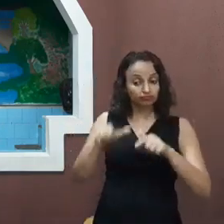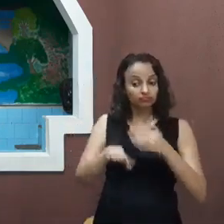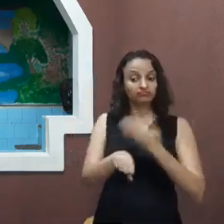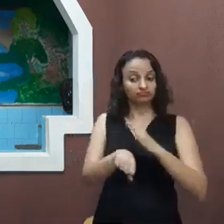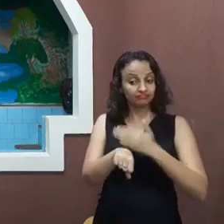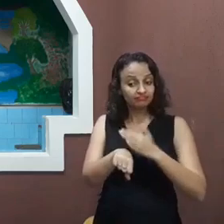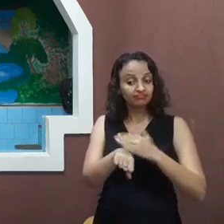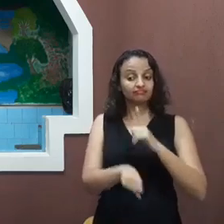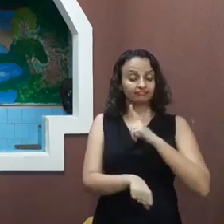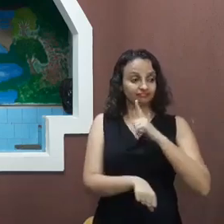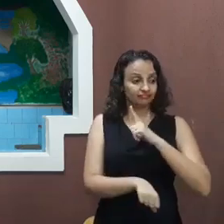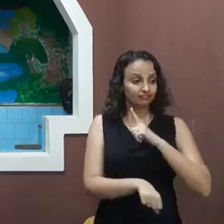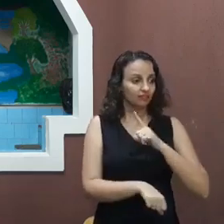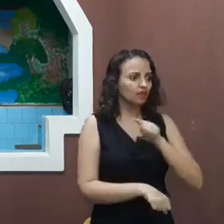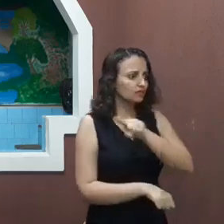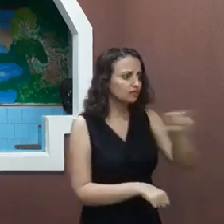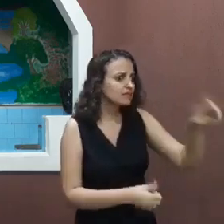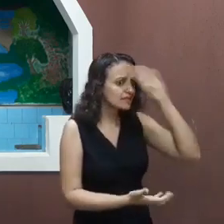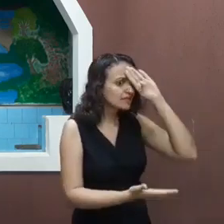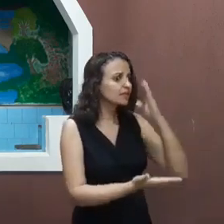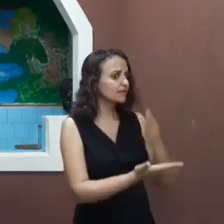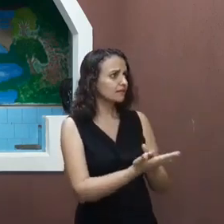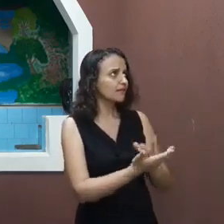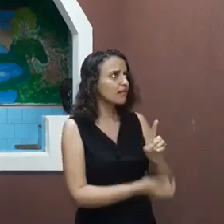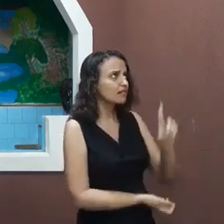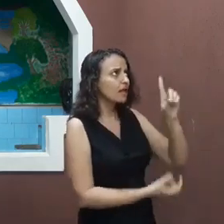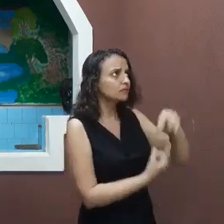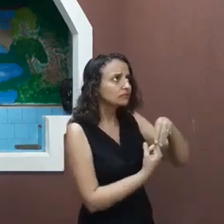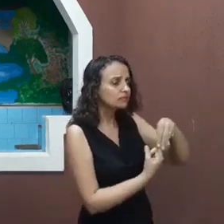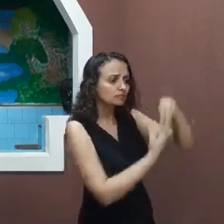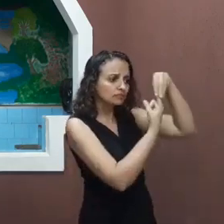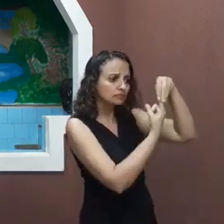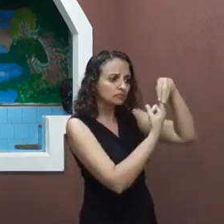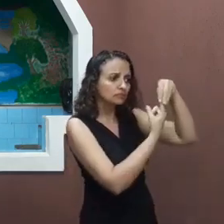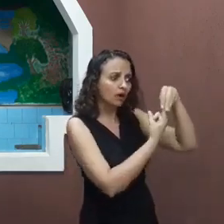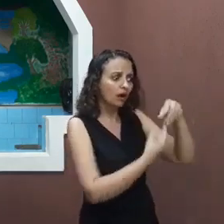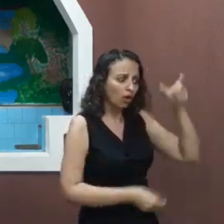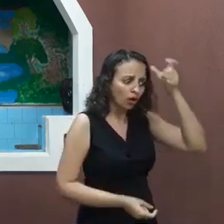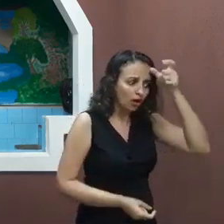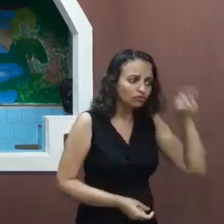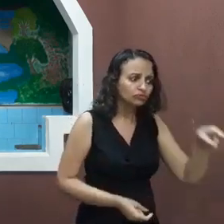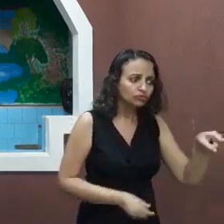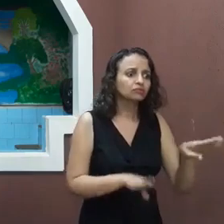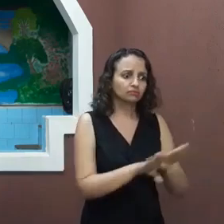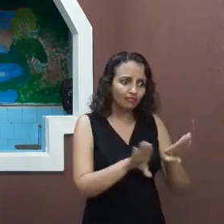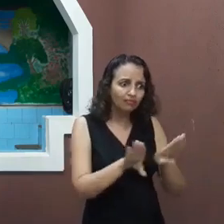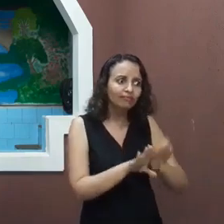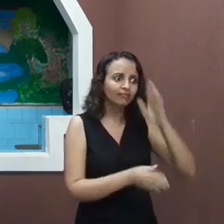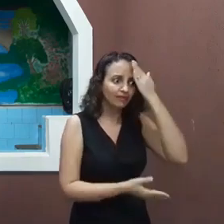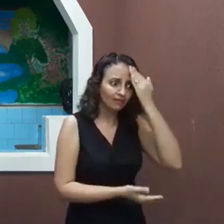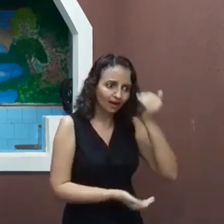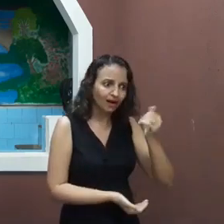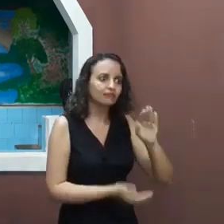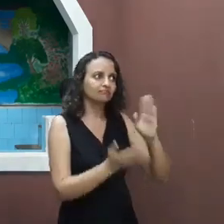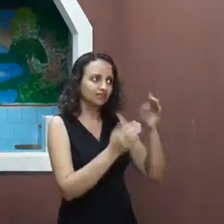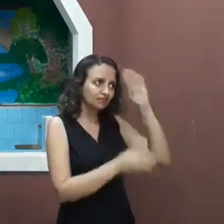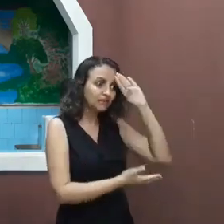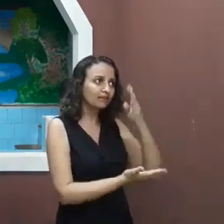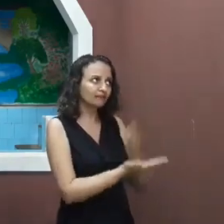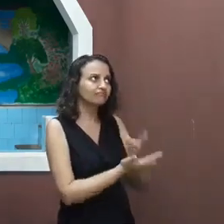crês que há um só Deus? Fazes bem. Também os demônios o creem e estremecem. Mas o